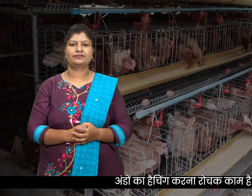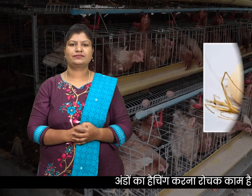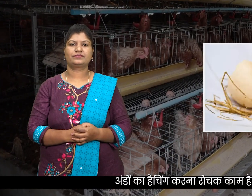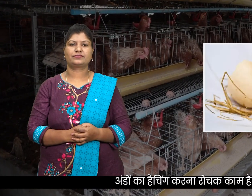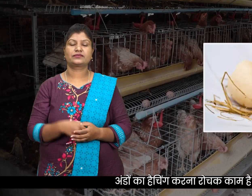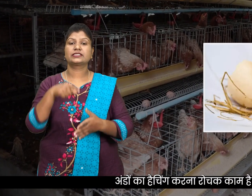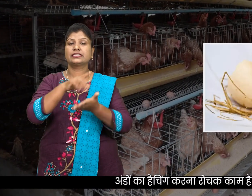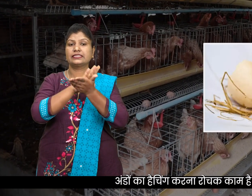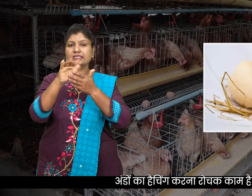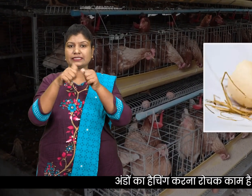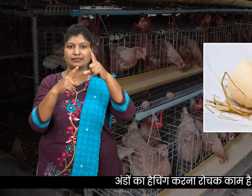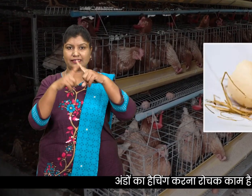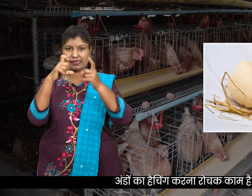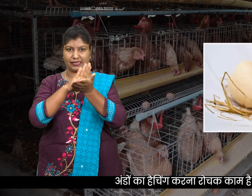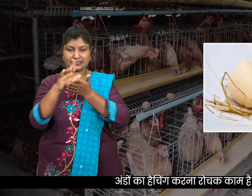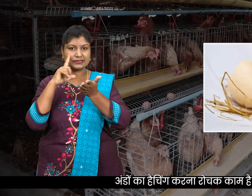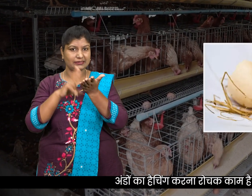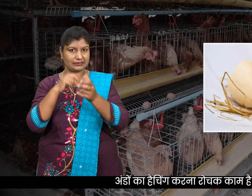अंडों का हिचिंग करना रोचक काम है।